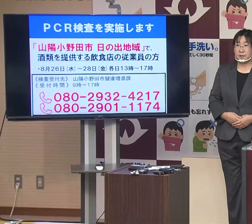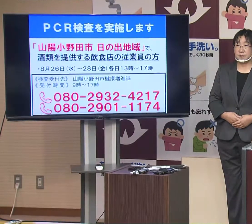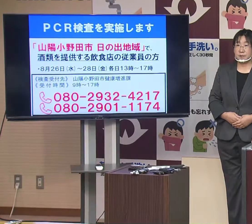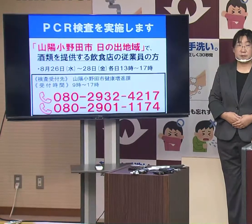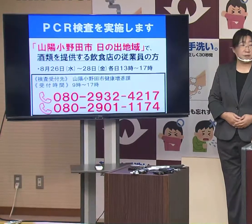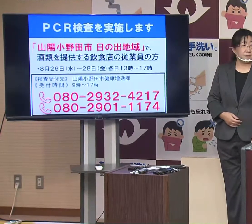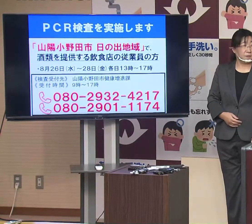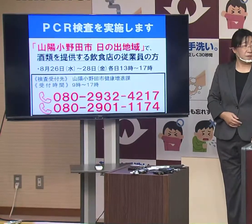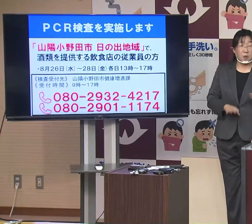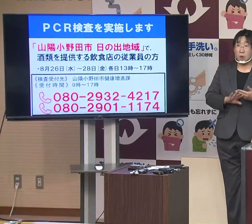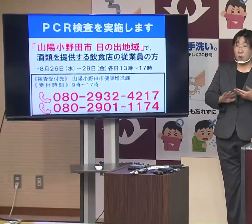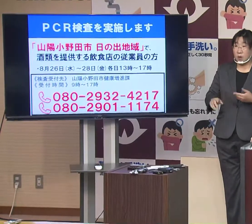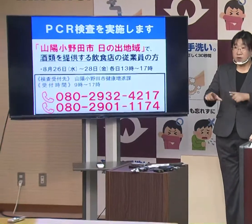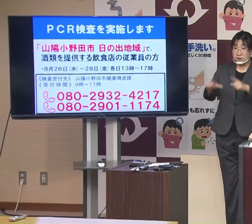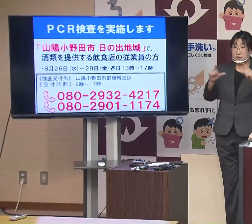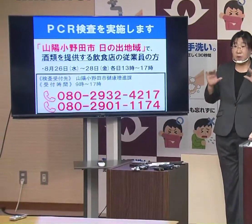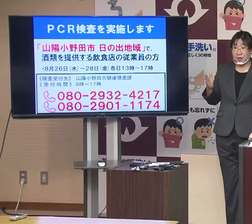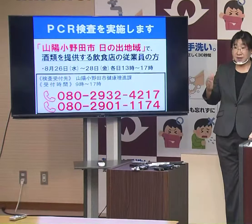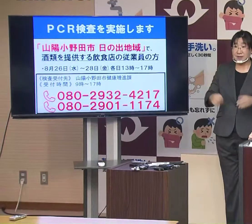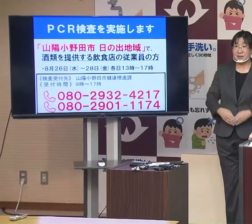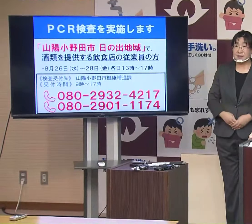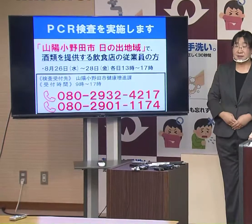他にございませんでしょうか。